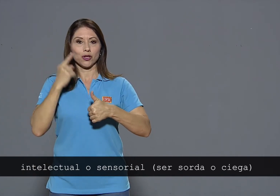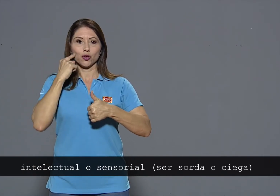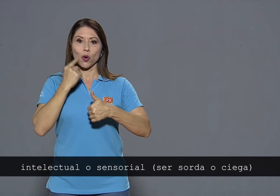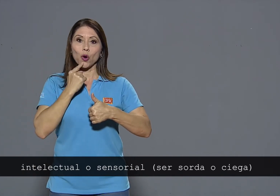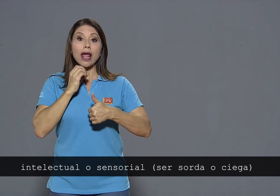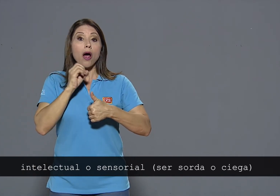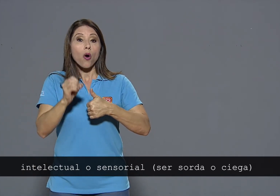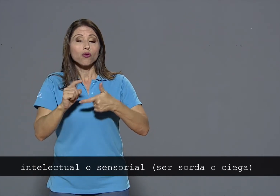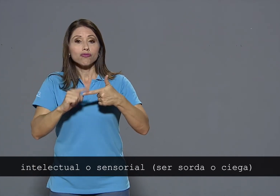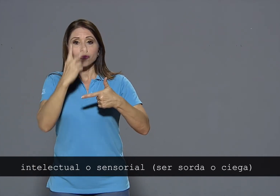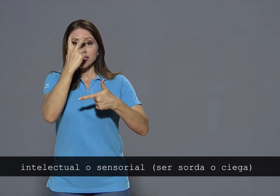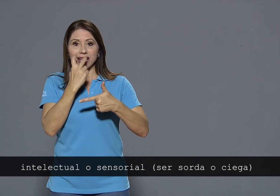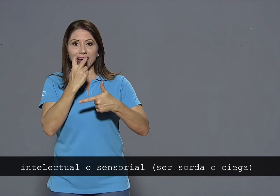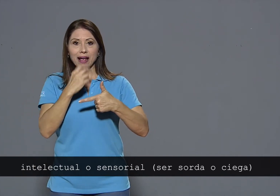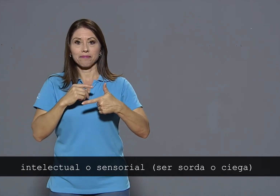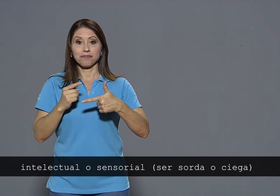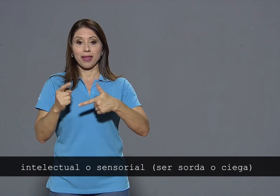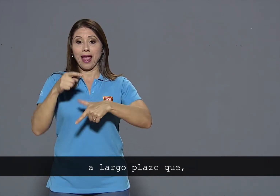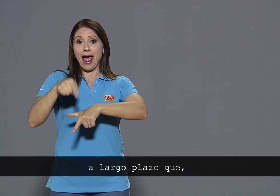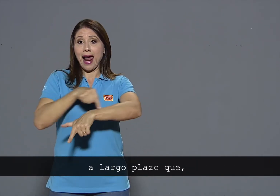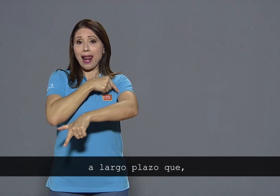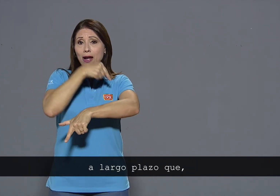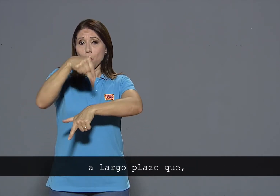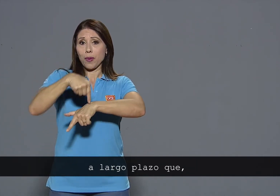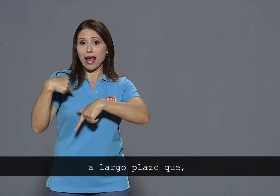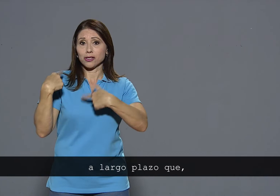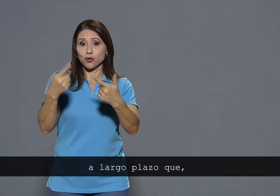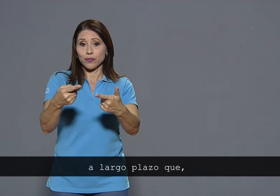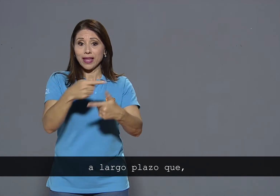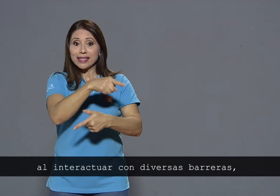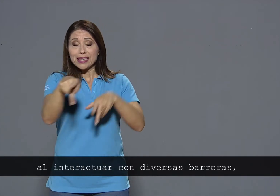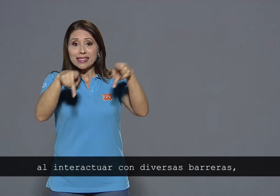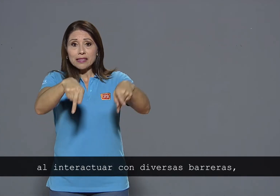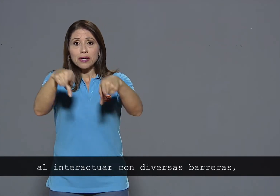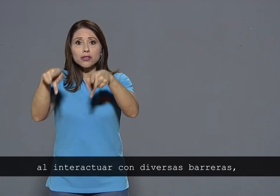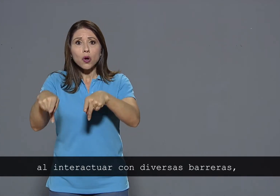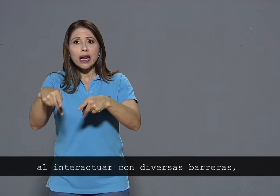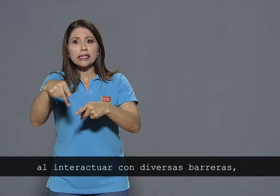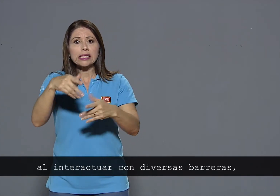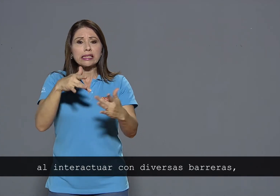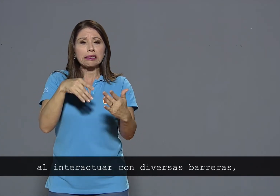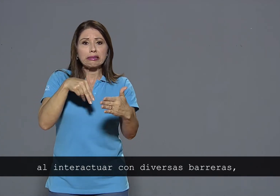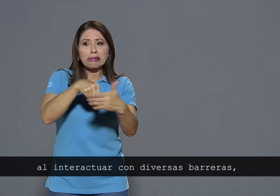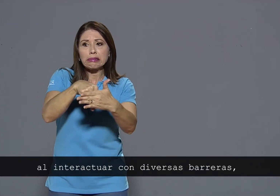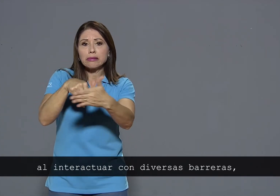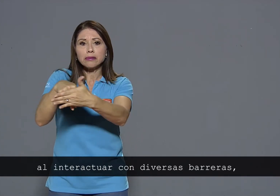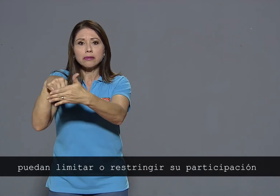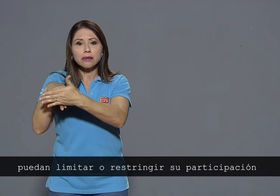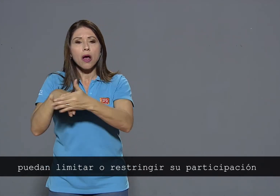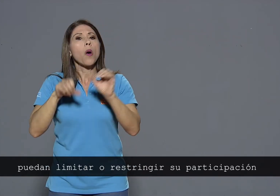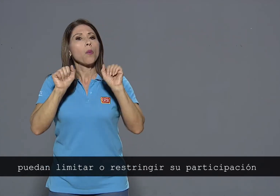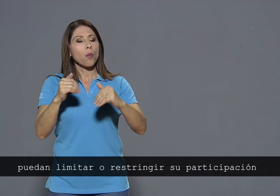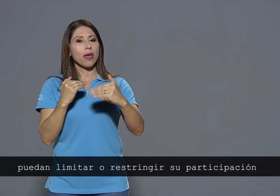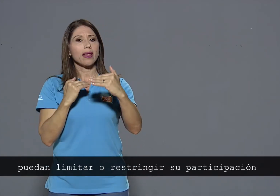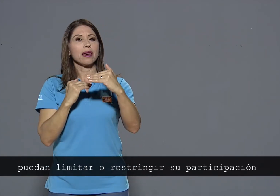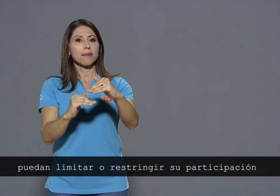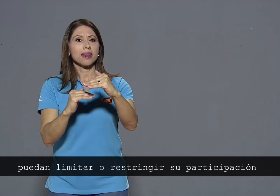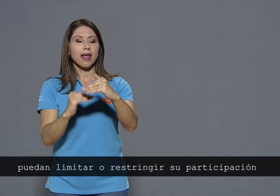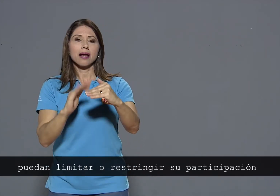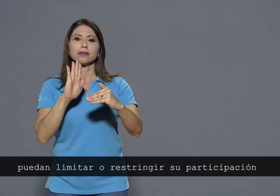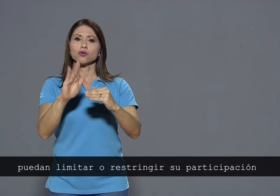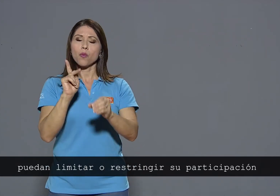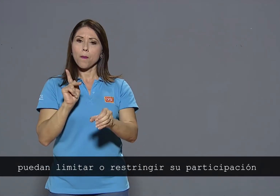sensorial, ser sorda o ciega, a largo plazo que, al interactuar con diversas barreras, puedan limitar